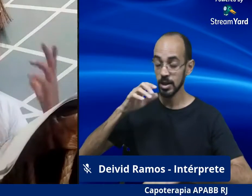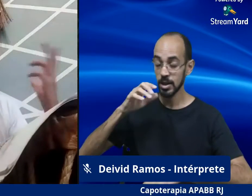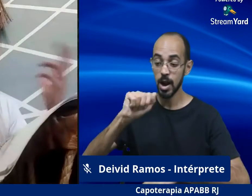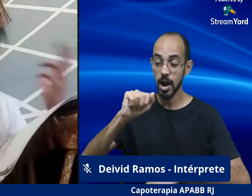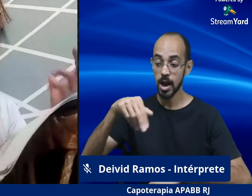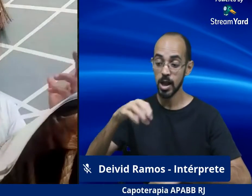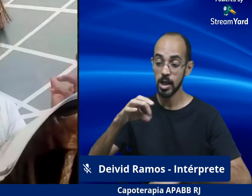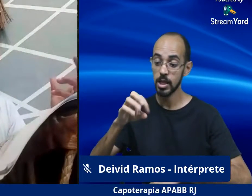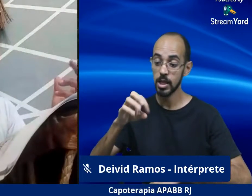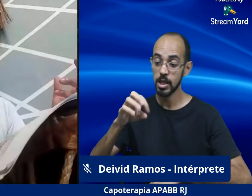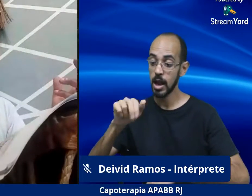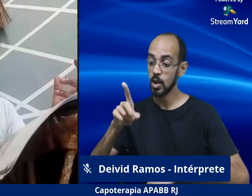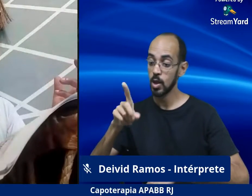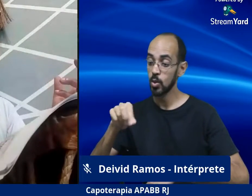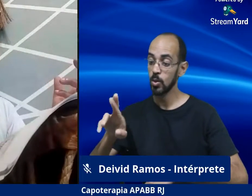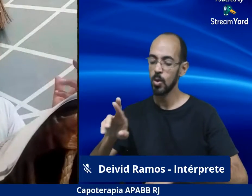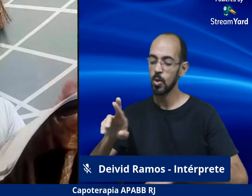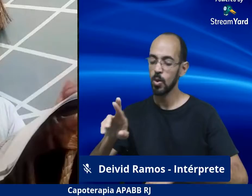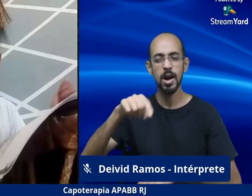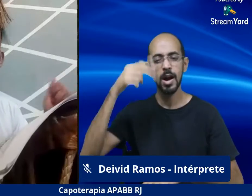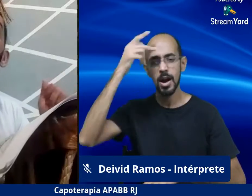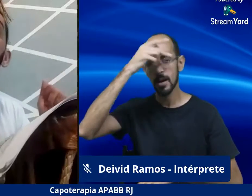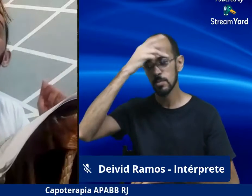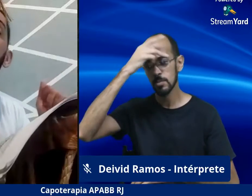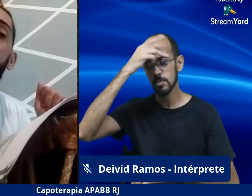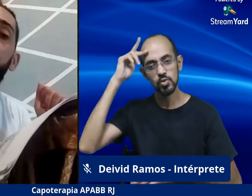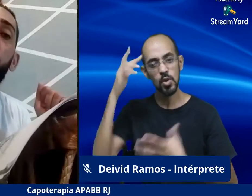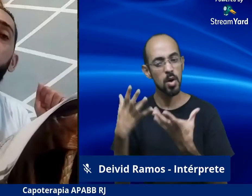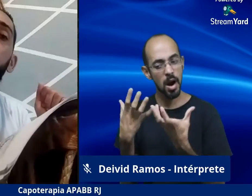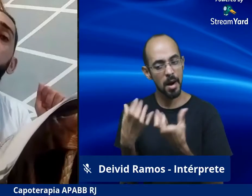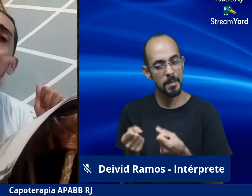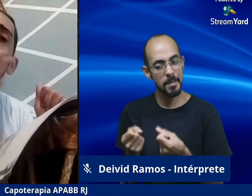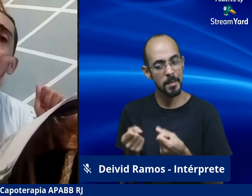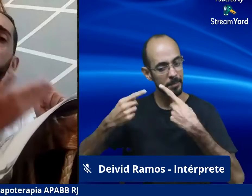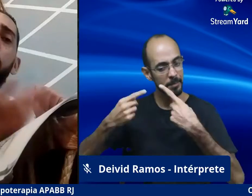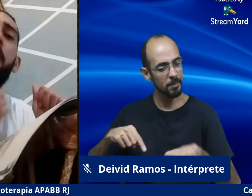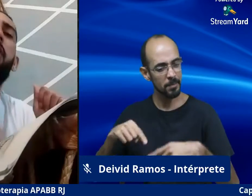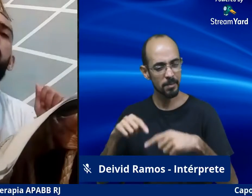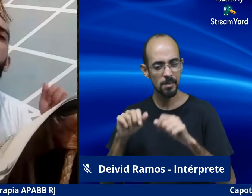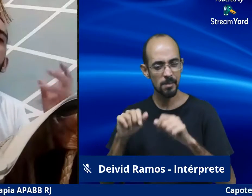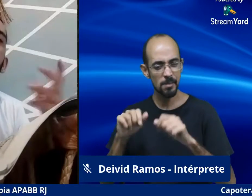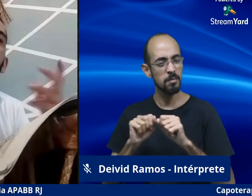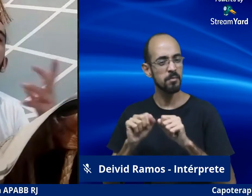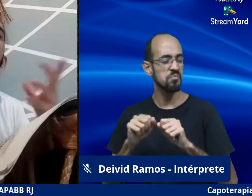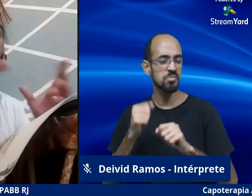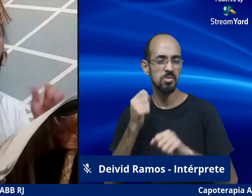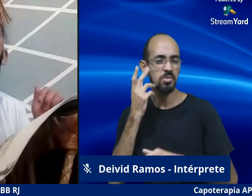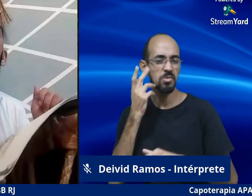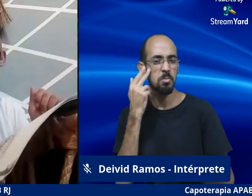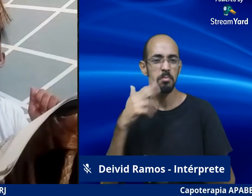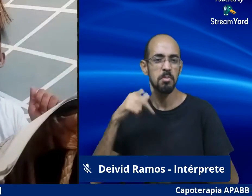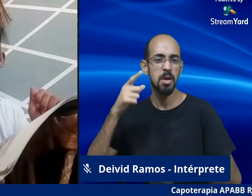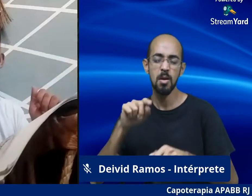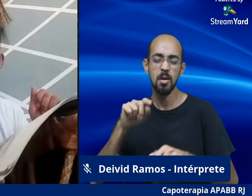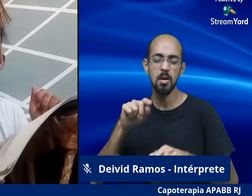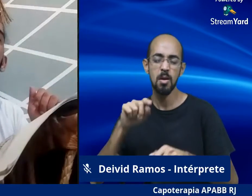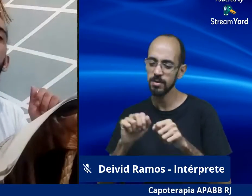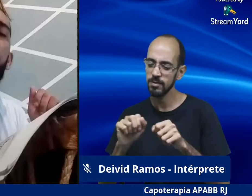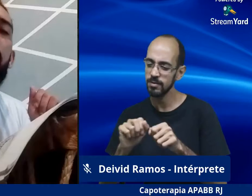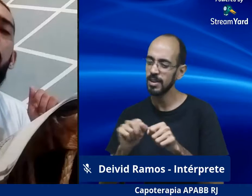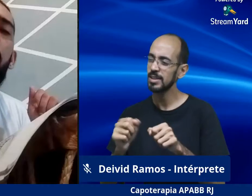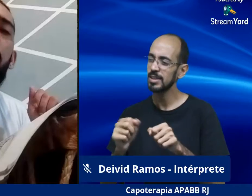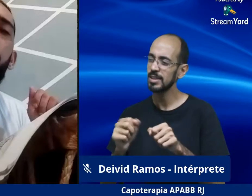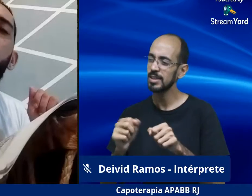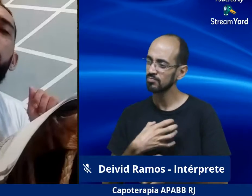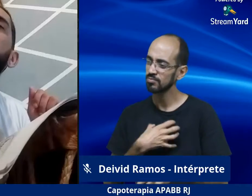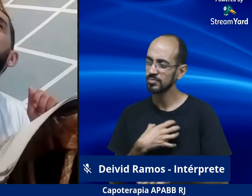necessariamente canta bem. O cantador é aquele que faz aquilo que o poema falou, que mexe com a gente. Eu, na roda